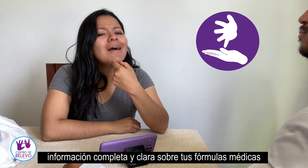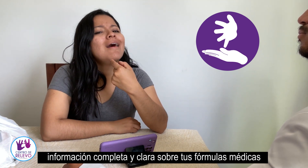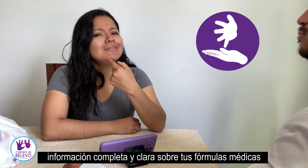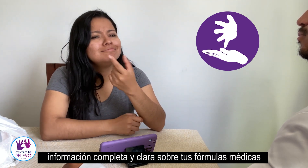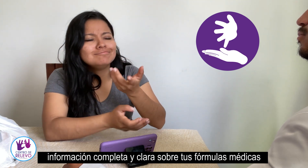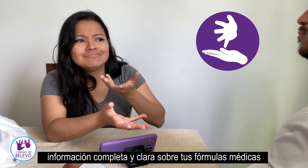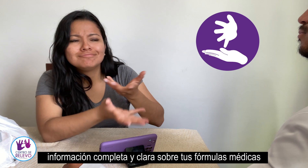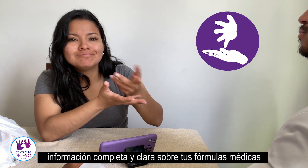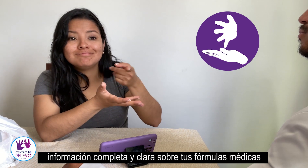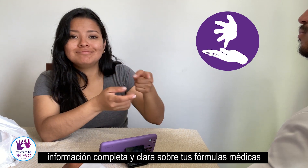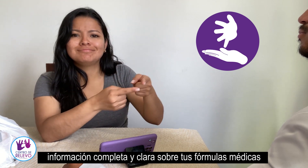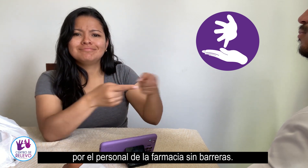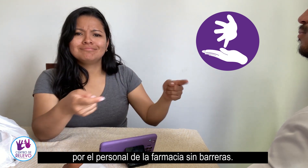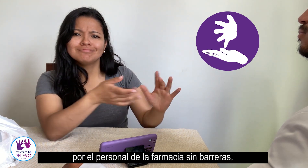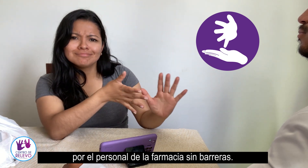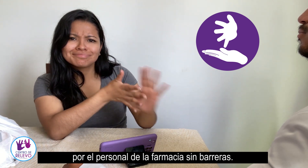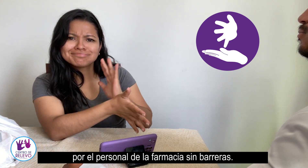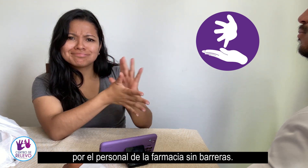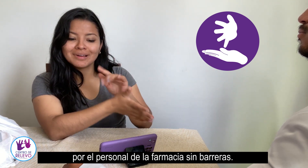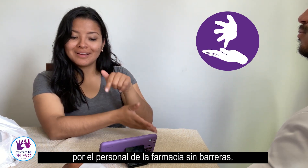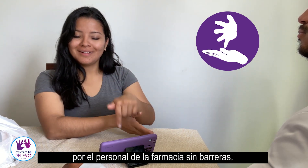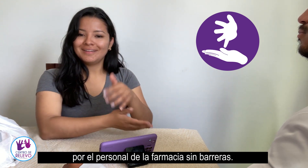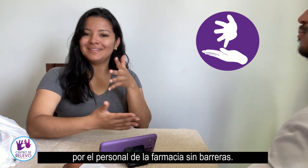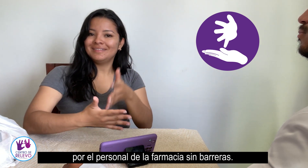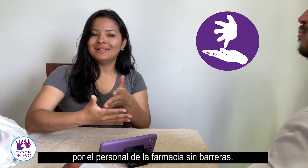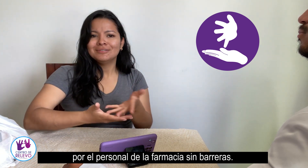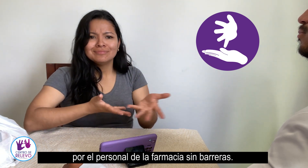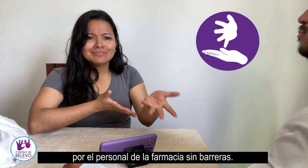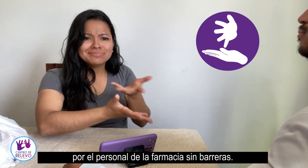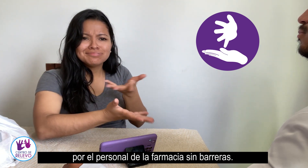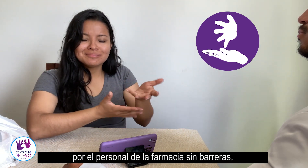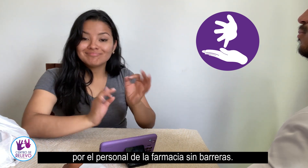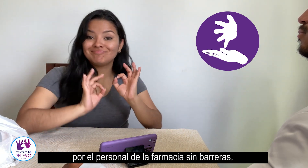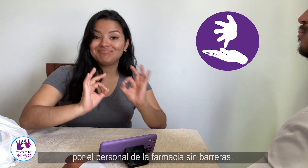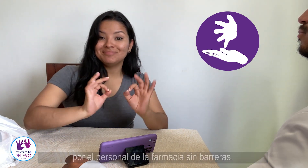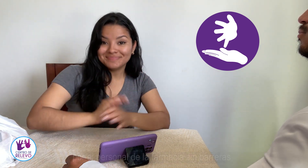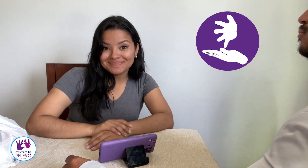médicas por el personal de la farmacia sin barreras.